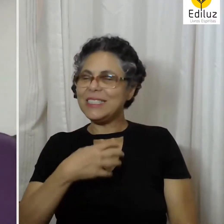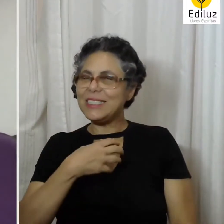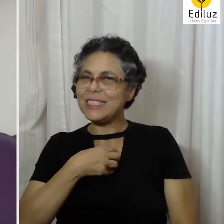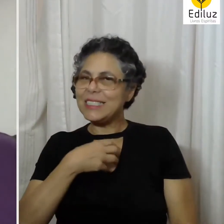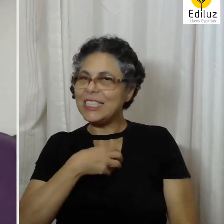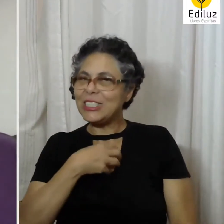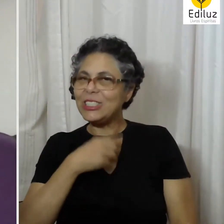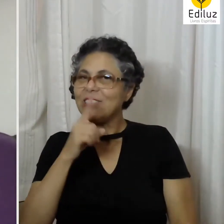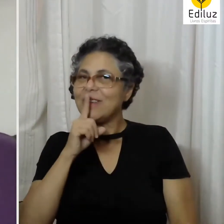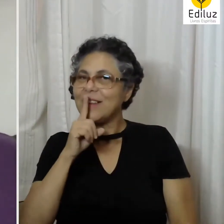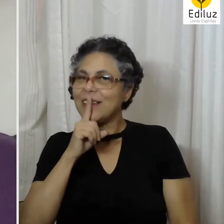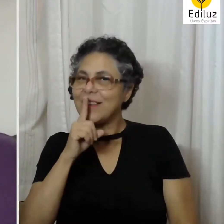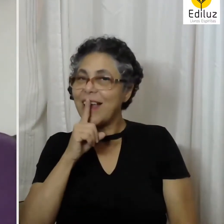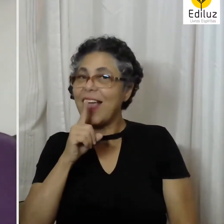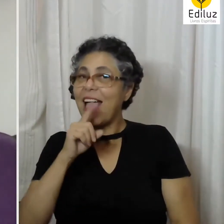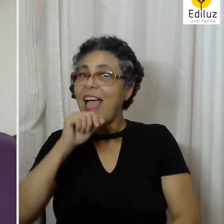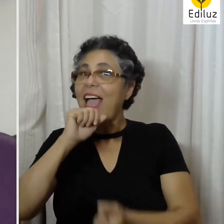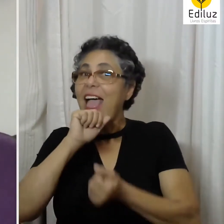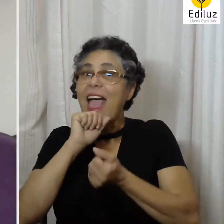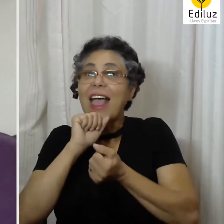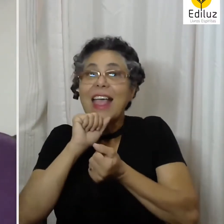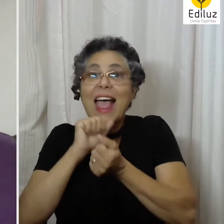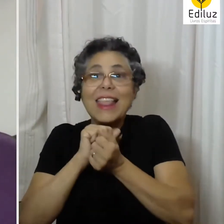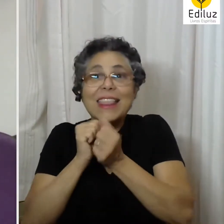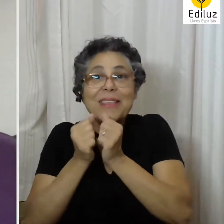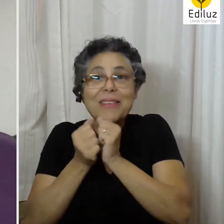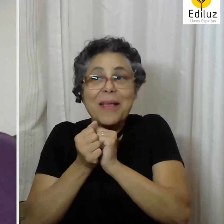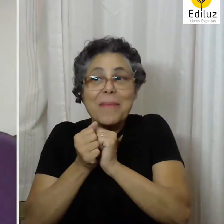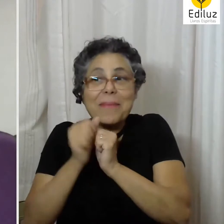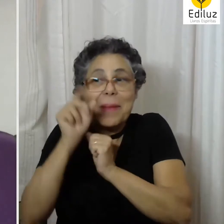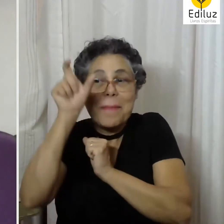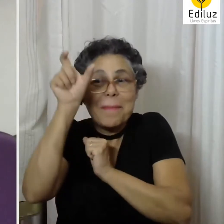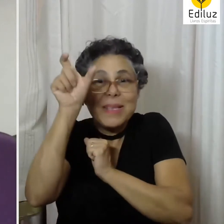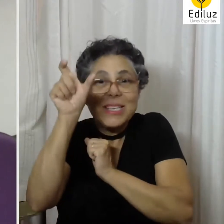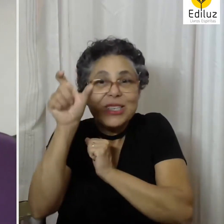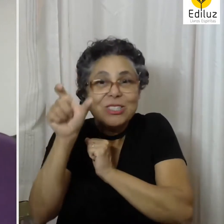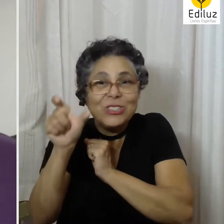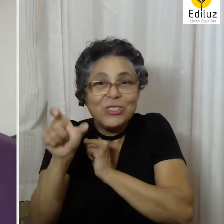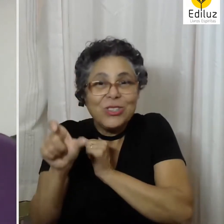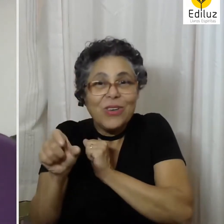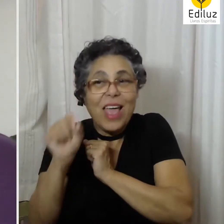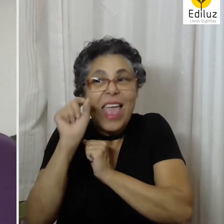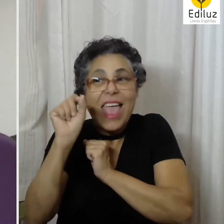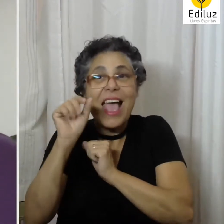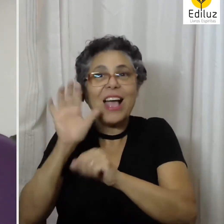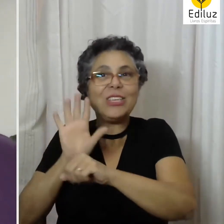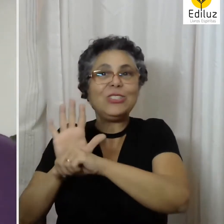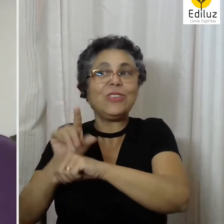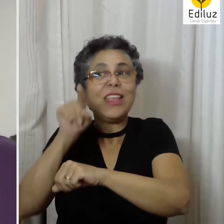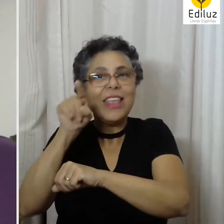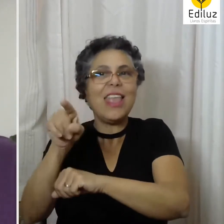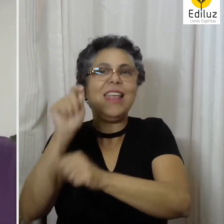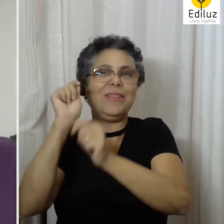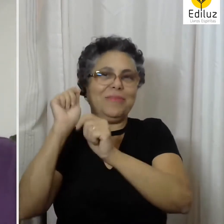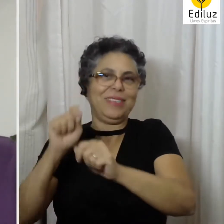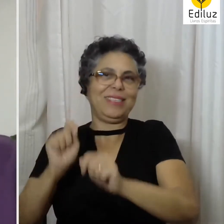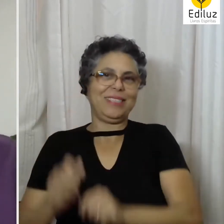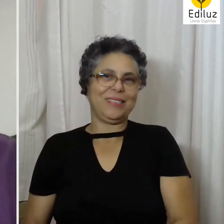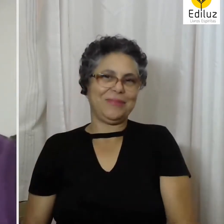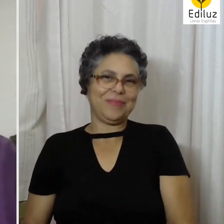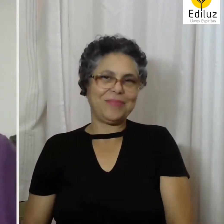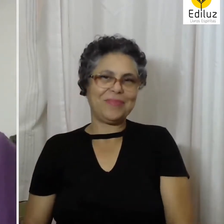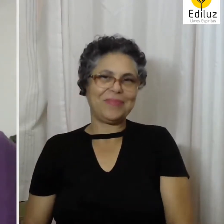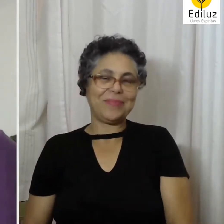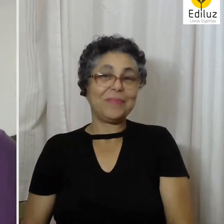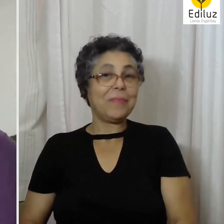sigilosamente, adequadamente para esse sujeito, muitas vezes é a ajuda que ele precisa.